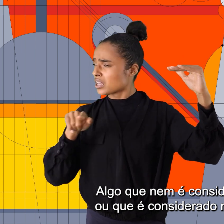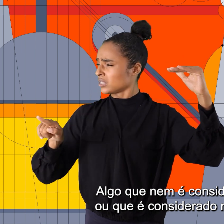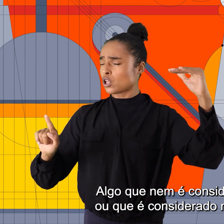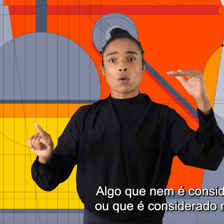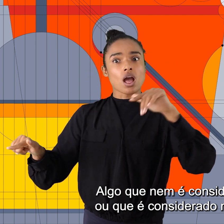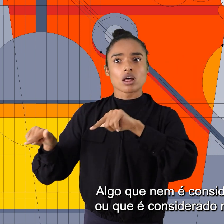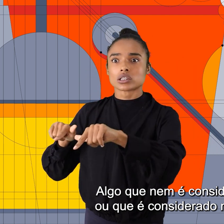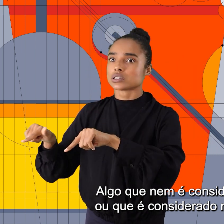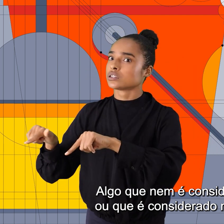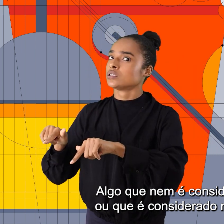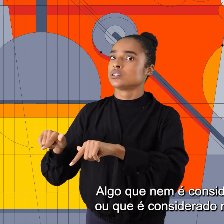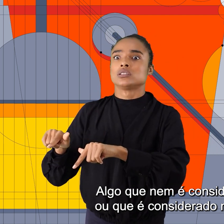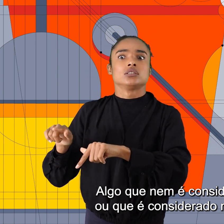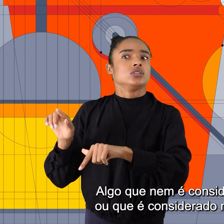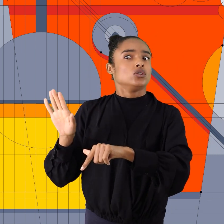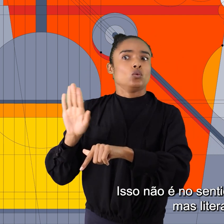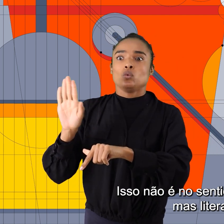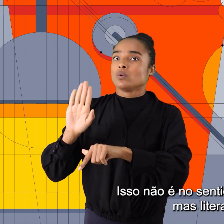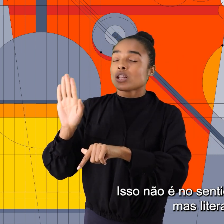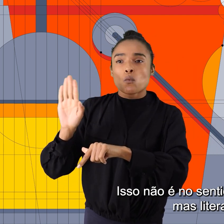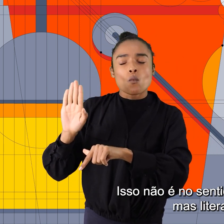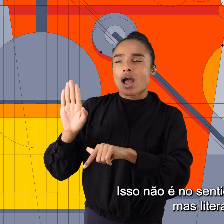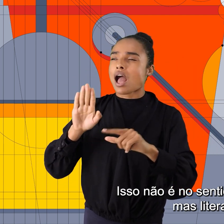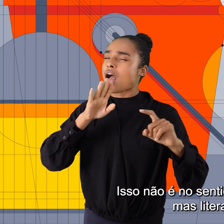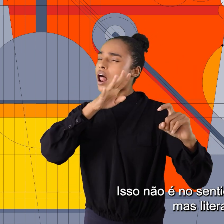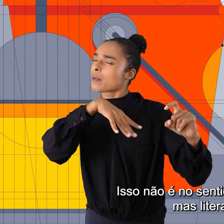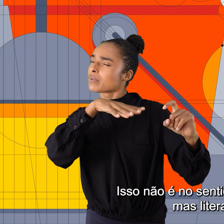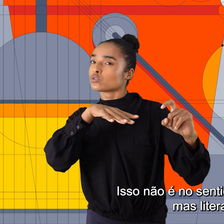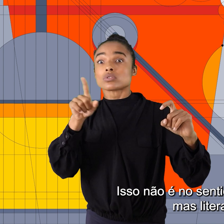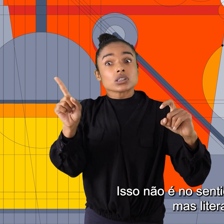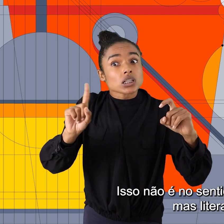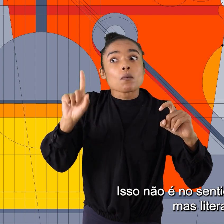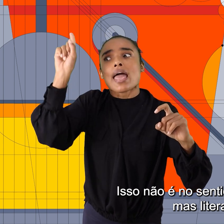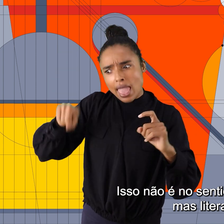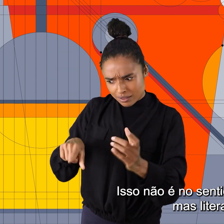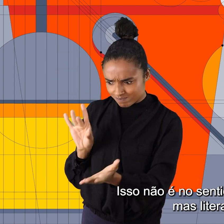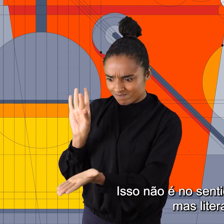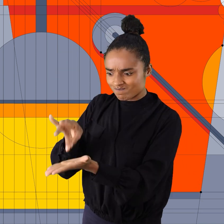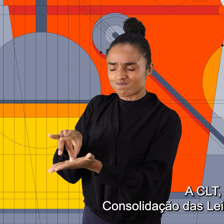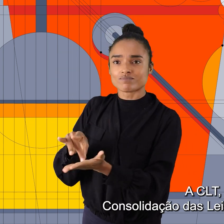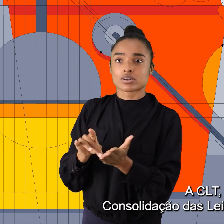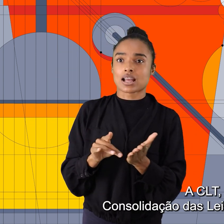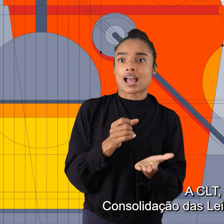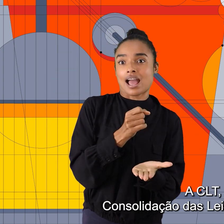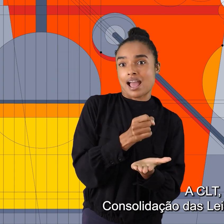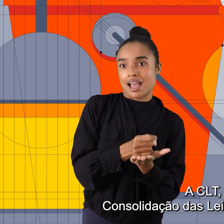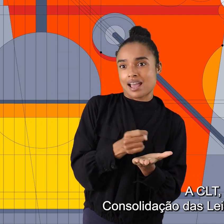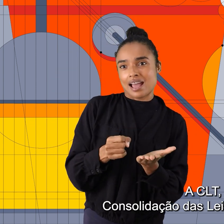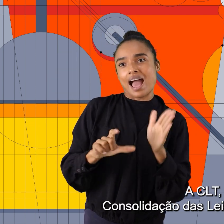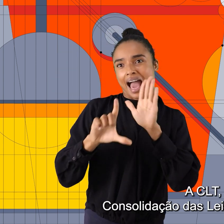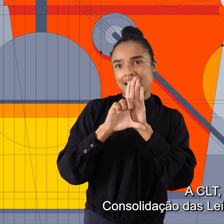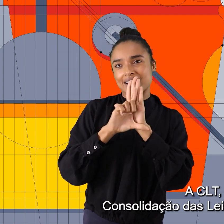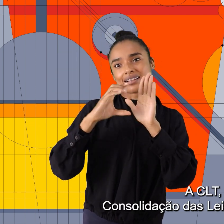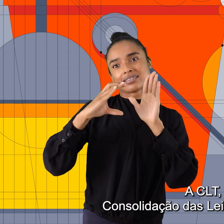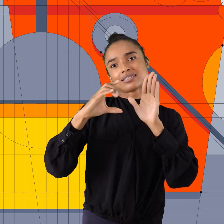que é considerado menos trabalho, isso não é no sentido figurado, mas literal. A CLT,